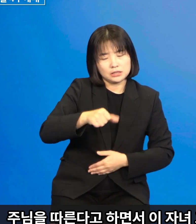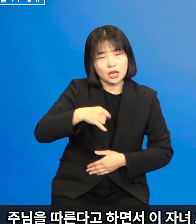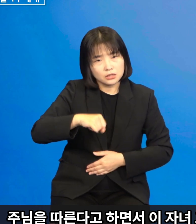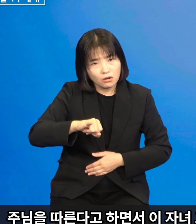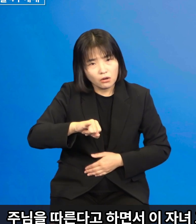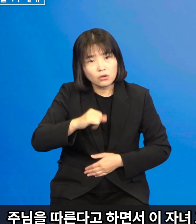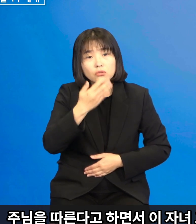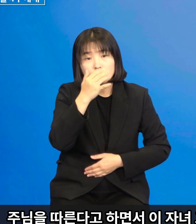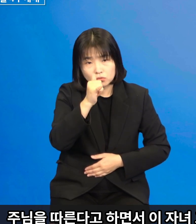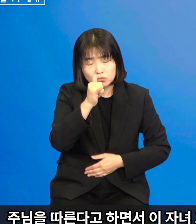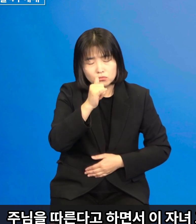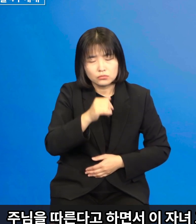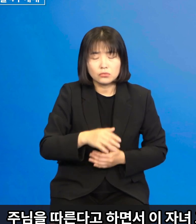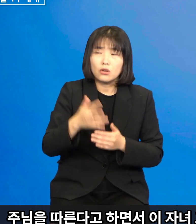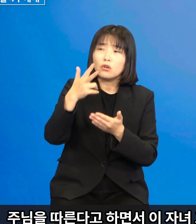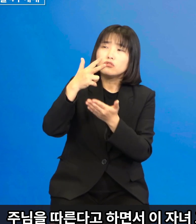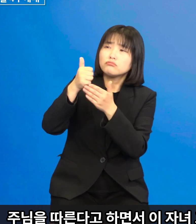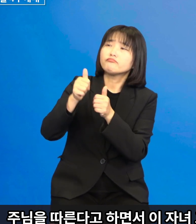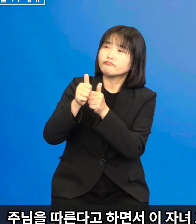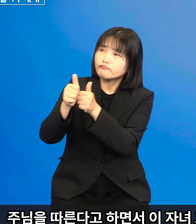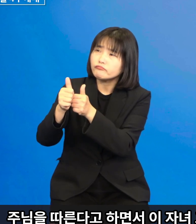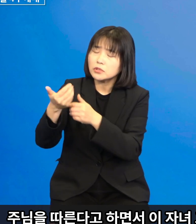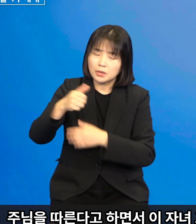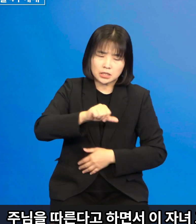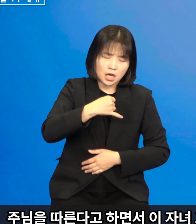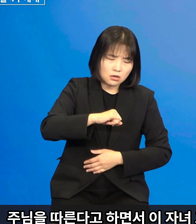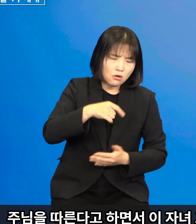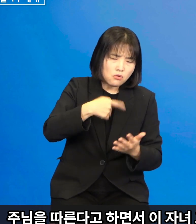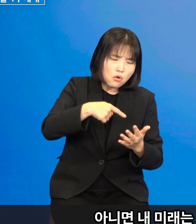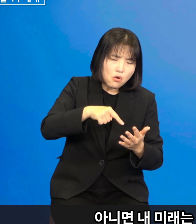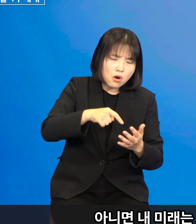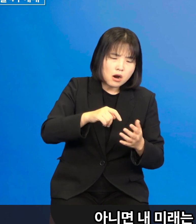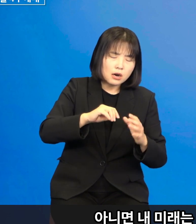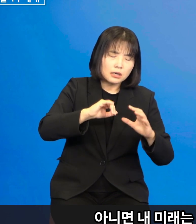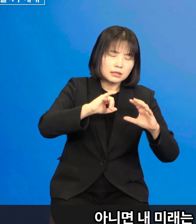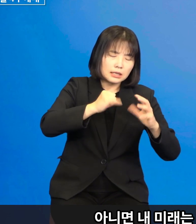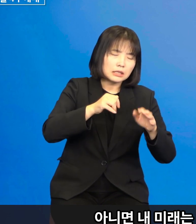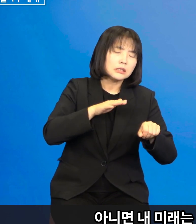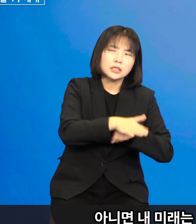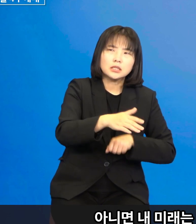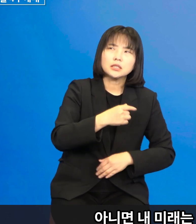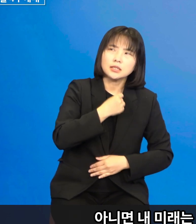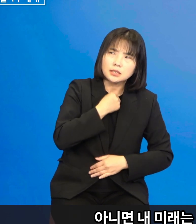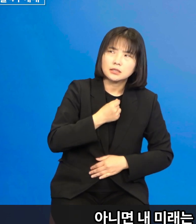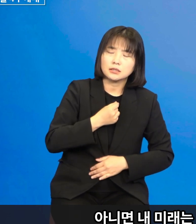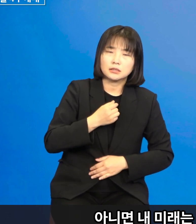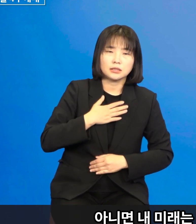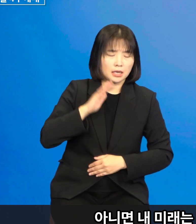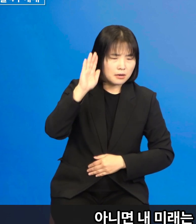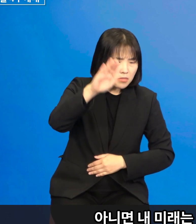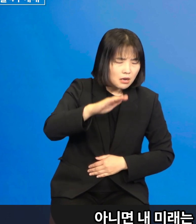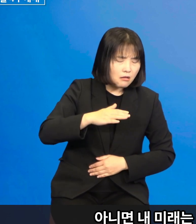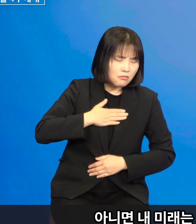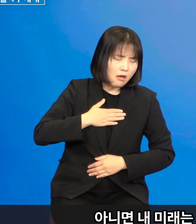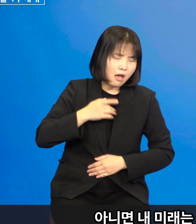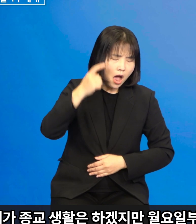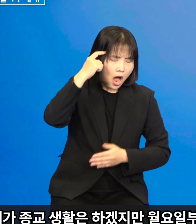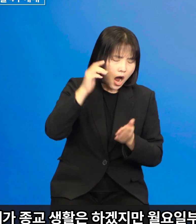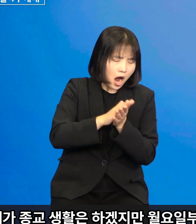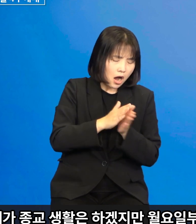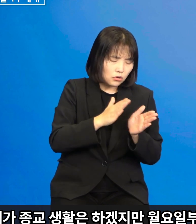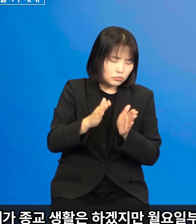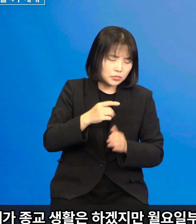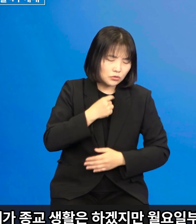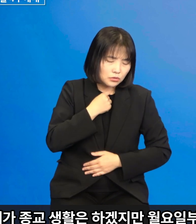따른다고 하면서 이 자녀 교육만큼은 이 세상의 방식대로 하겠다, 아니면 내 미래는 내가 알아서 준비하겠다,